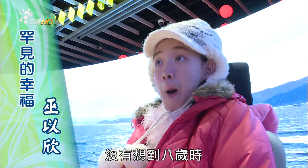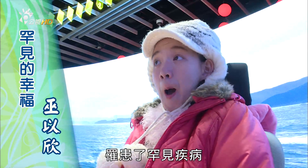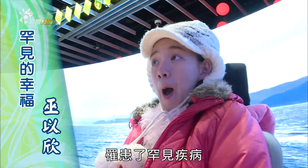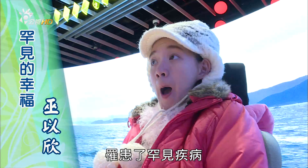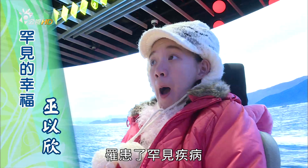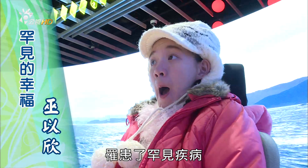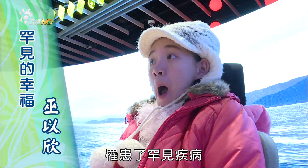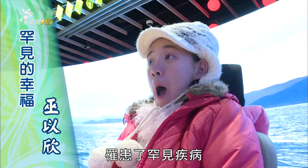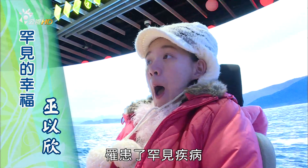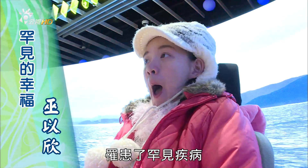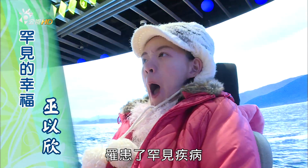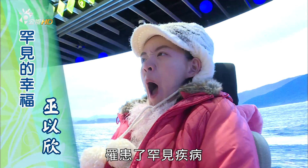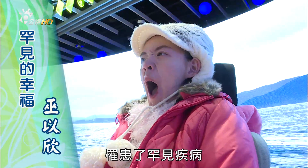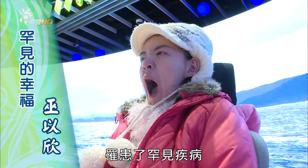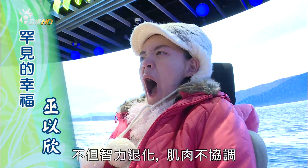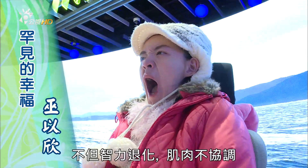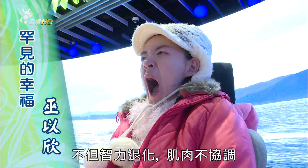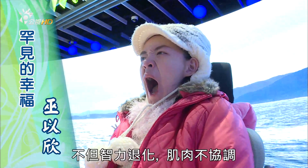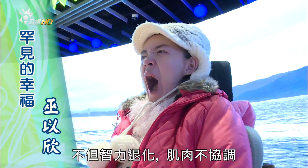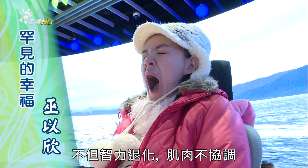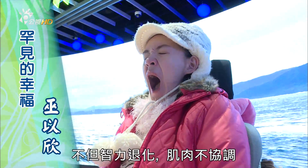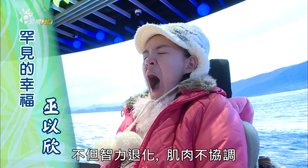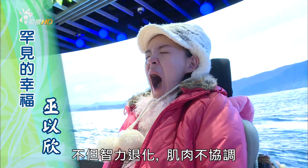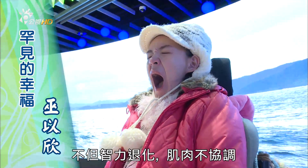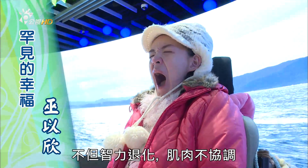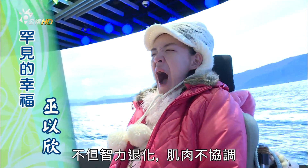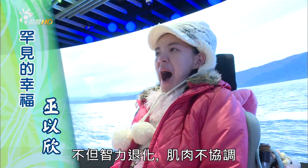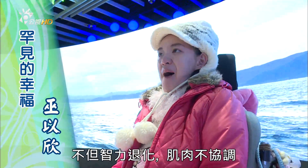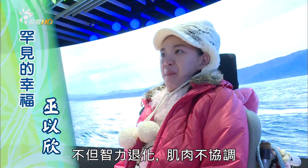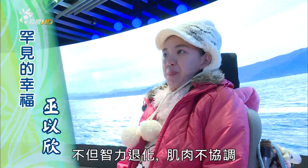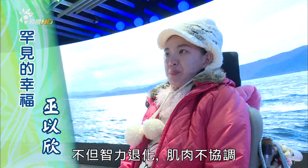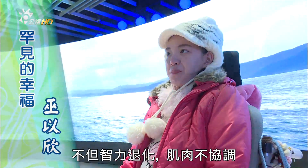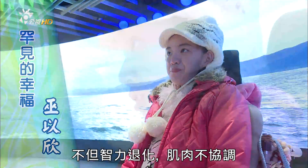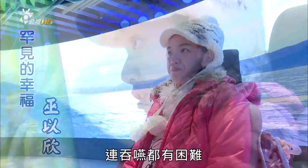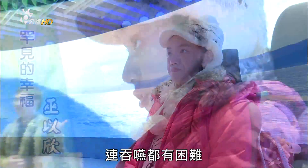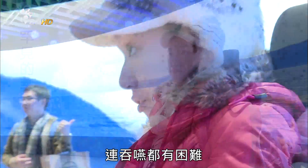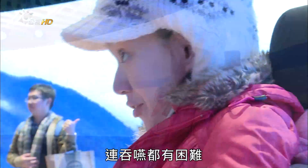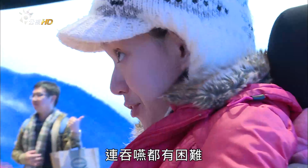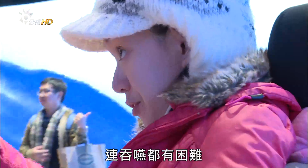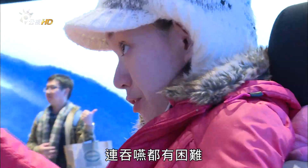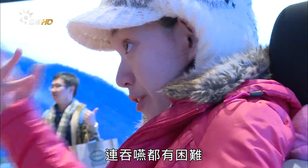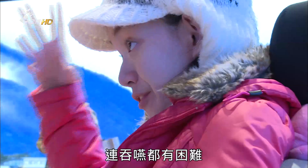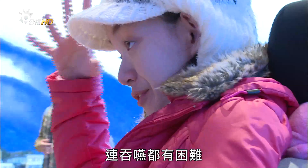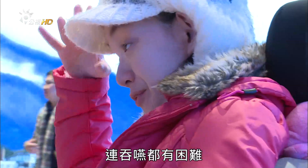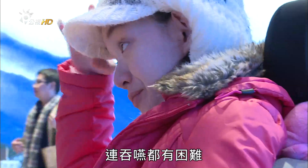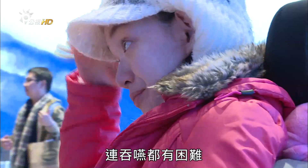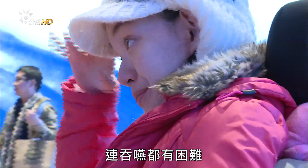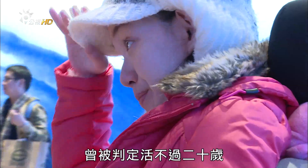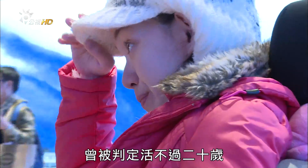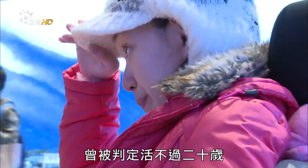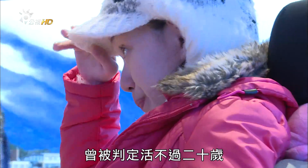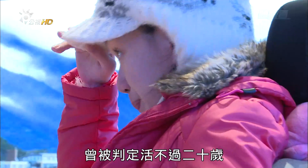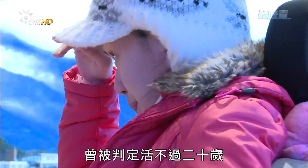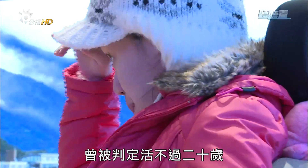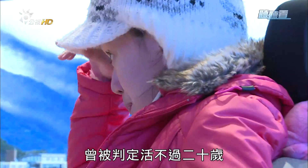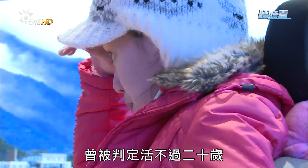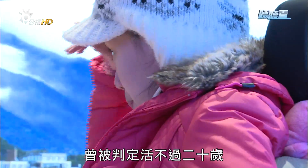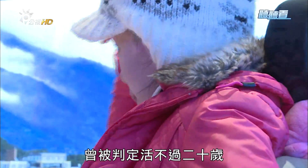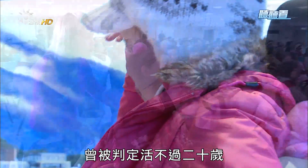罹患了罕见疾病，不但智力退化，肌肉不协调，连吞咽都有困难，曾被判定活不过